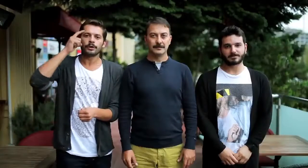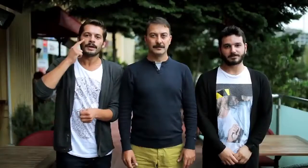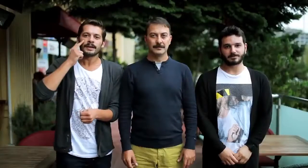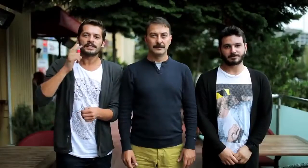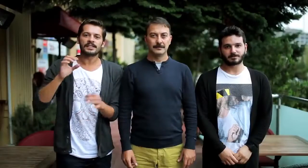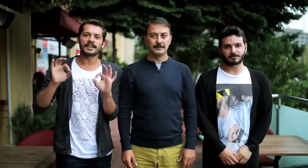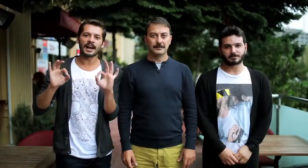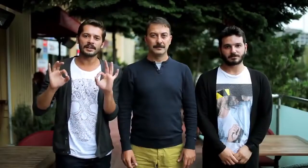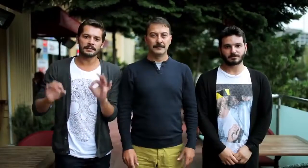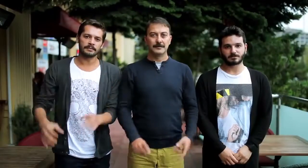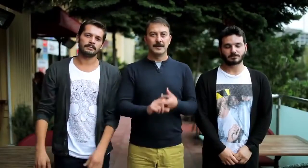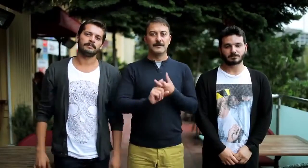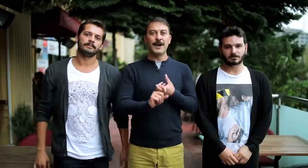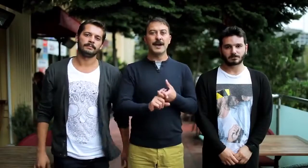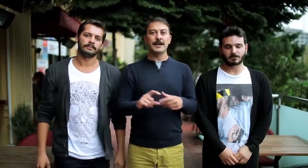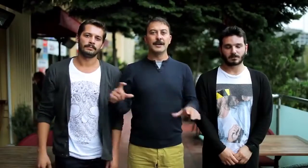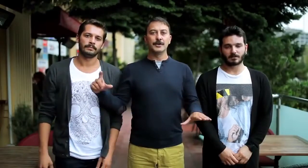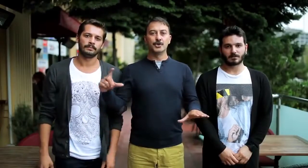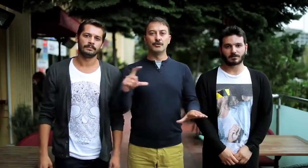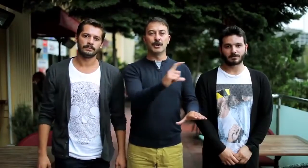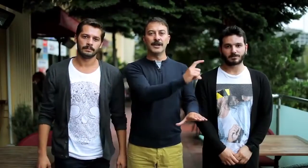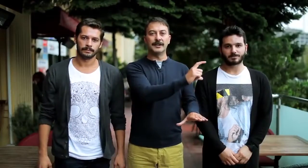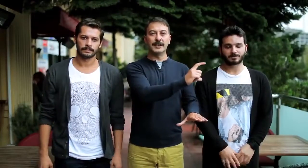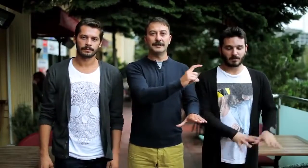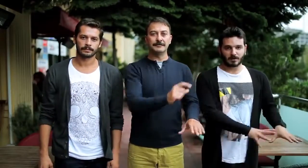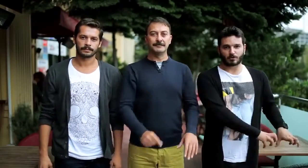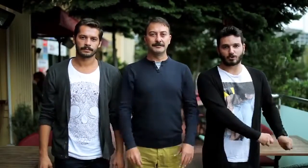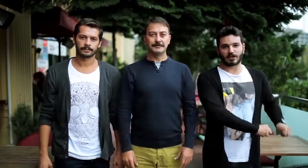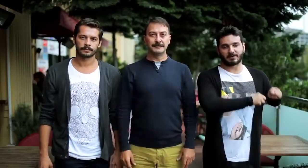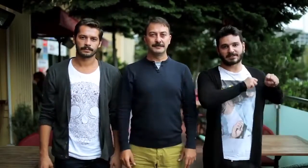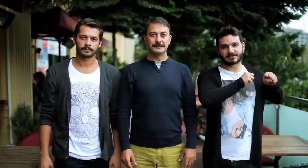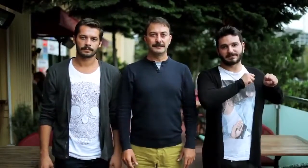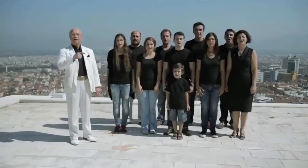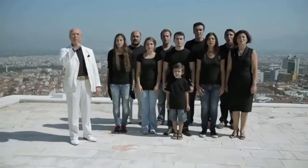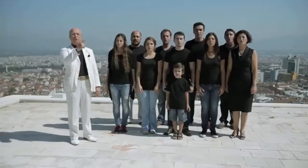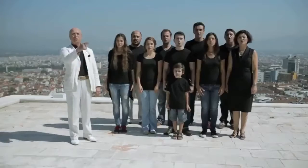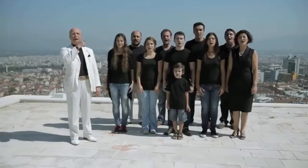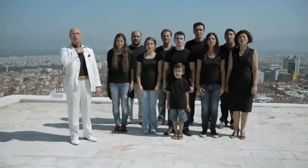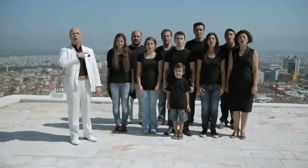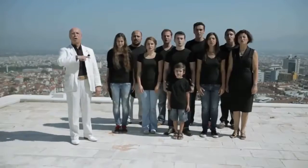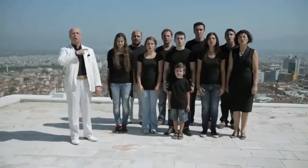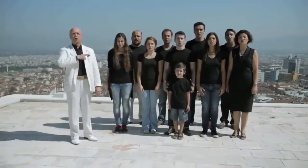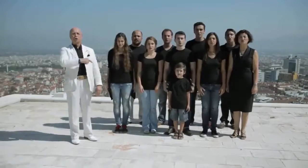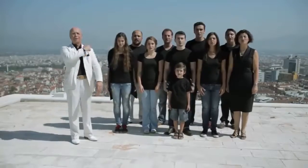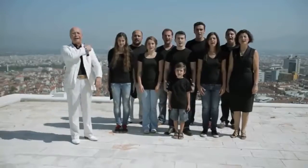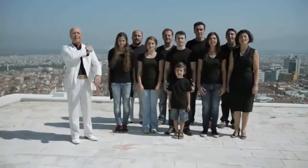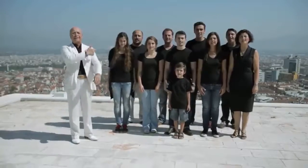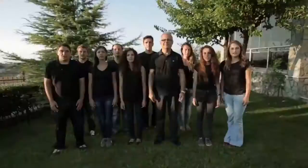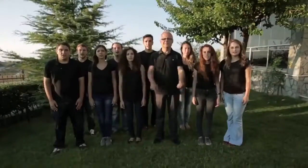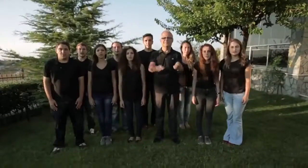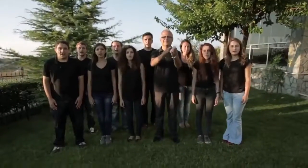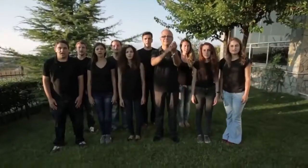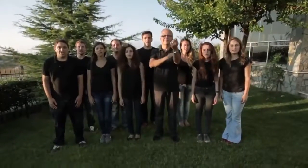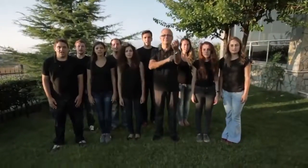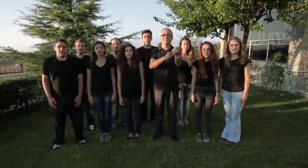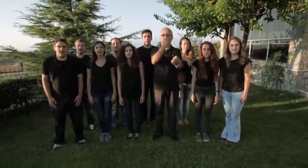istiklal ve cumhuriyetini kurtarmaktır. Muhtaç olduğu kudret damarlarındaki